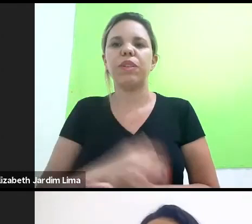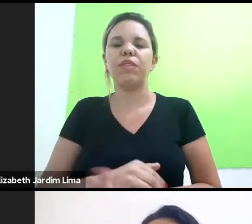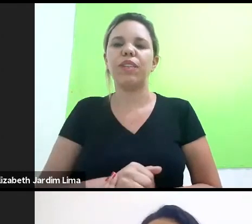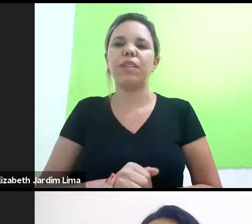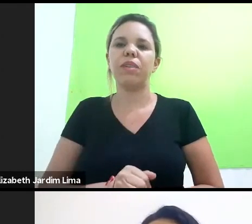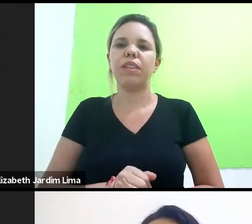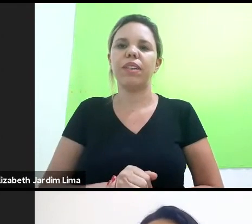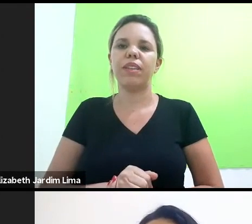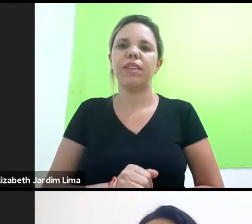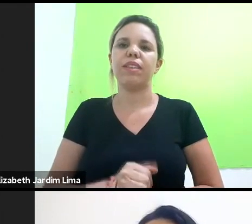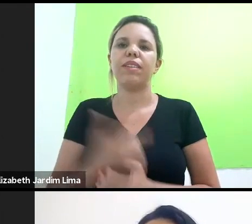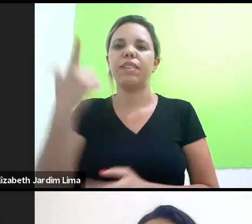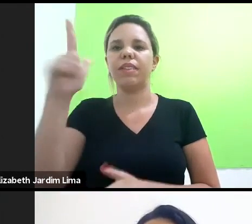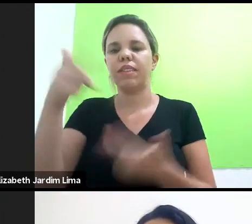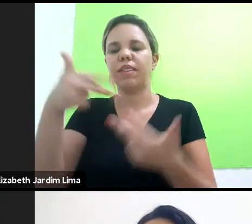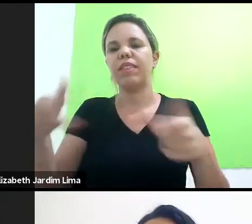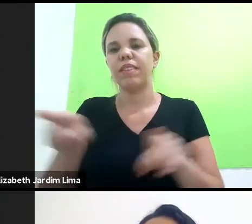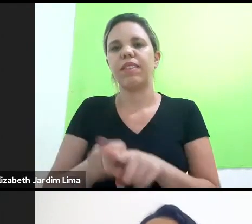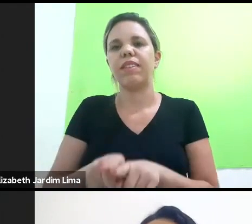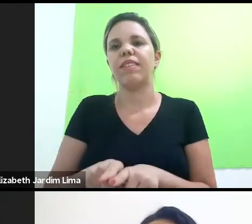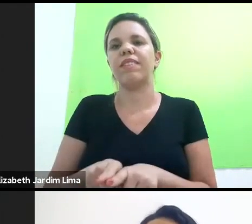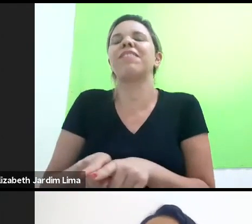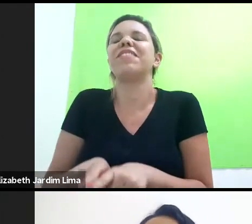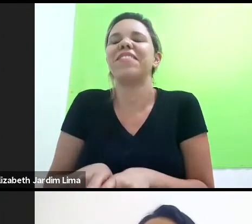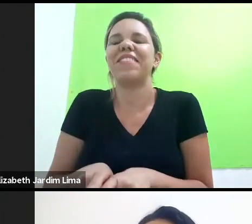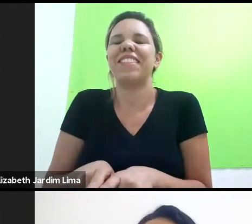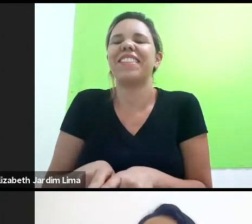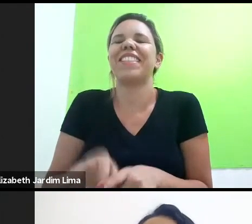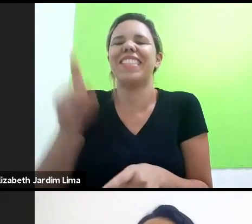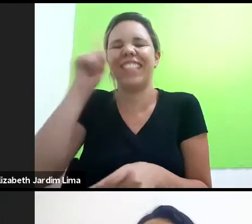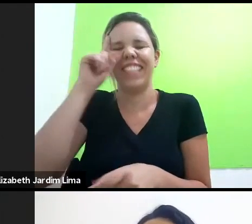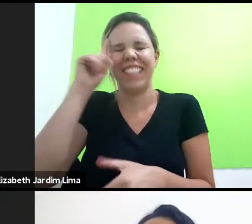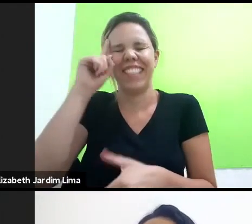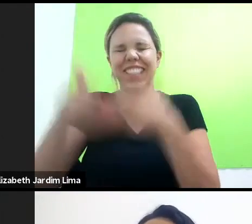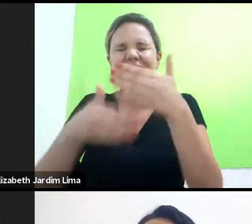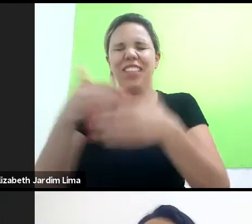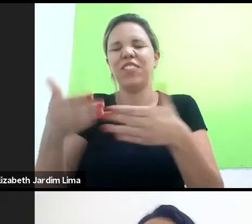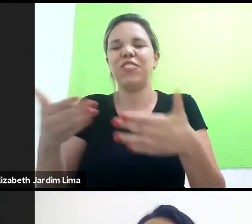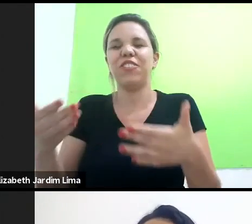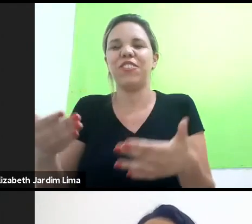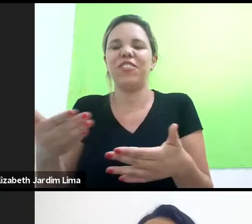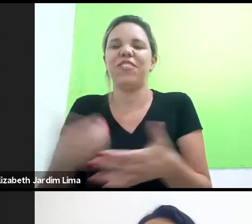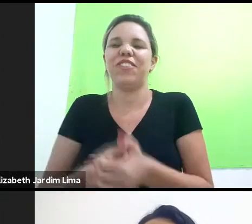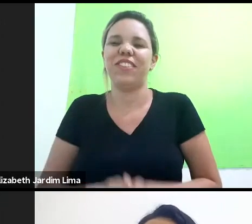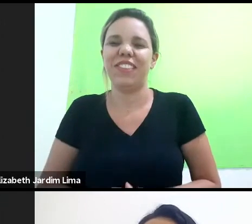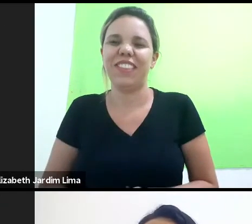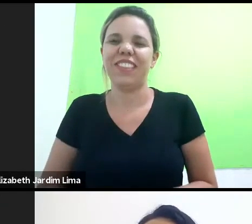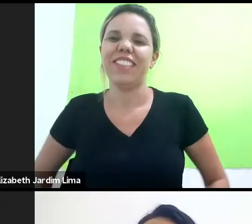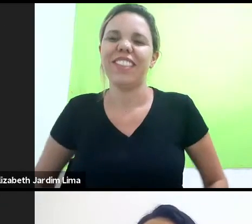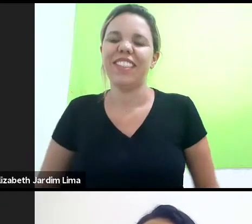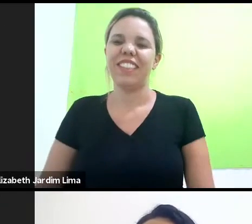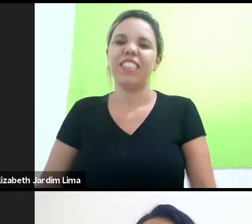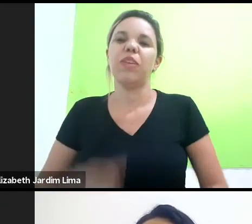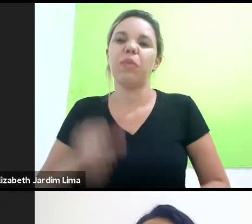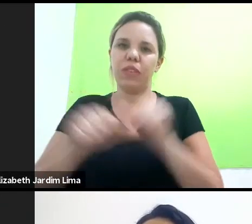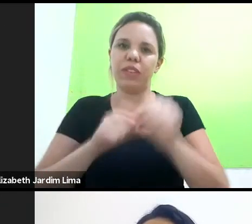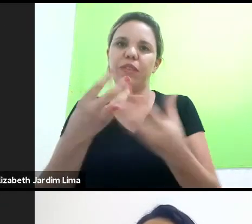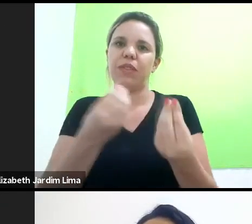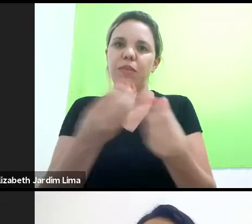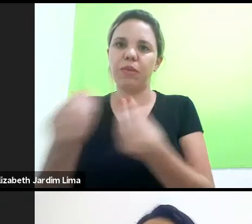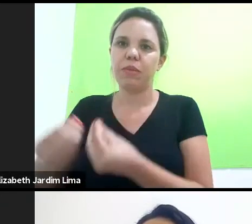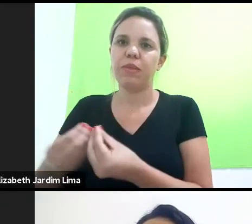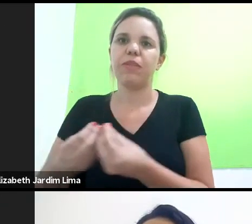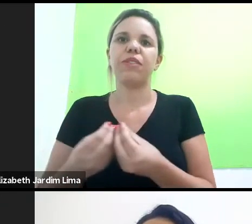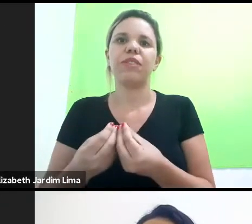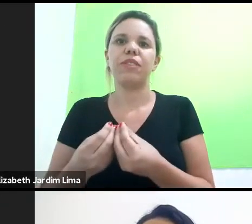outro lugar, desde esse lugar que se descoloniza todos os dias e que se pratica com a escuta, eu tenho certeza que a gente pode transformar muito as nossas práticas, em